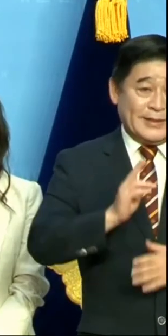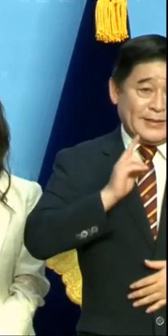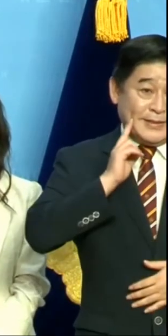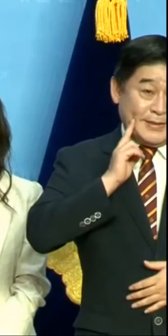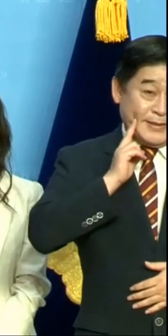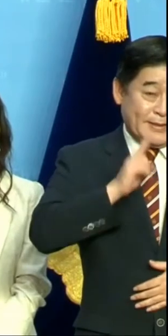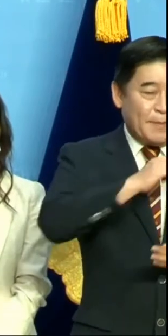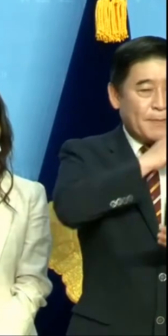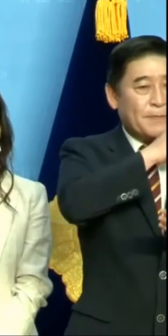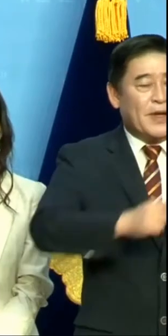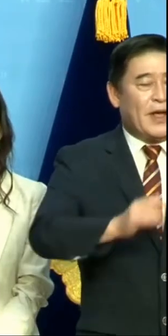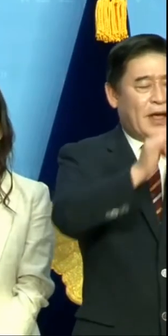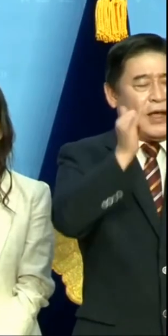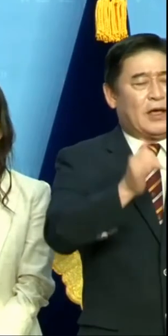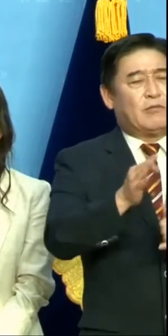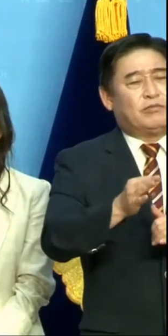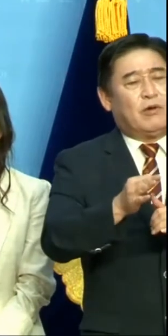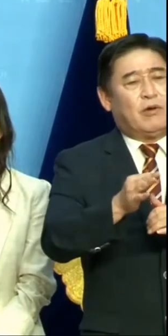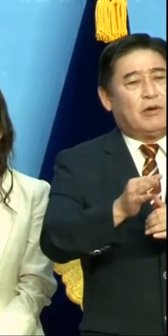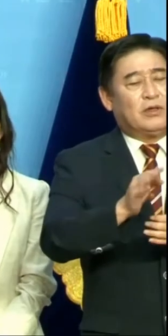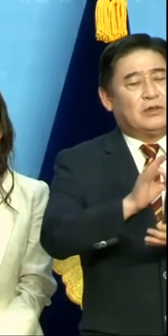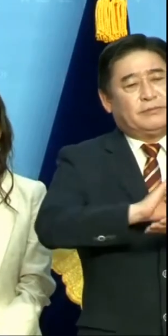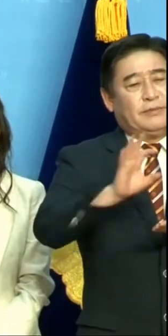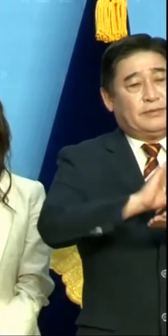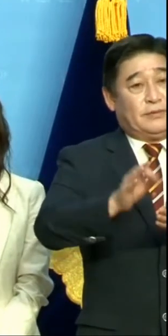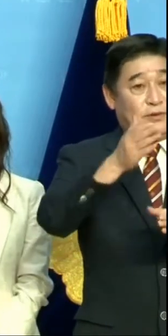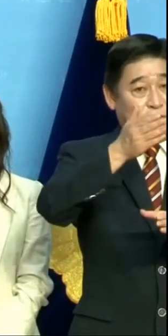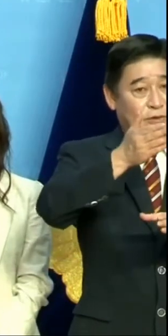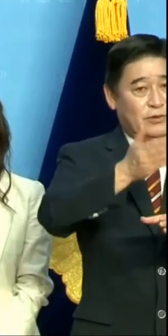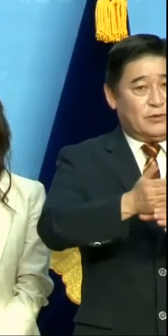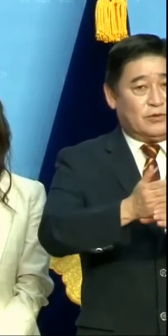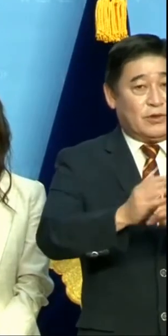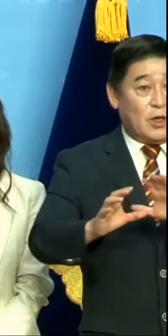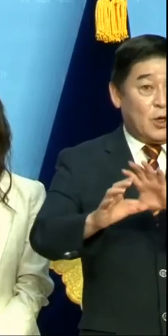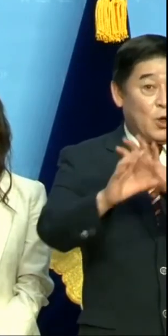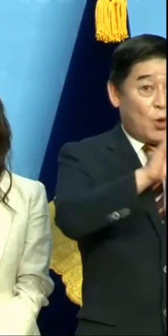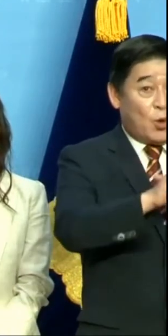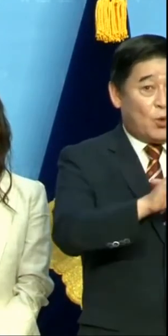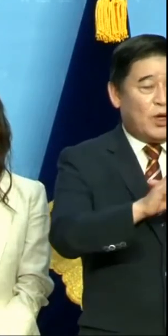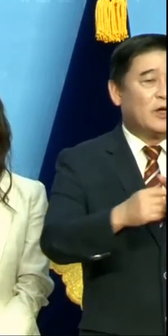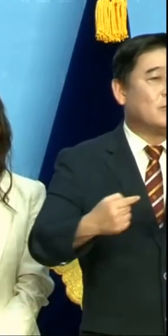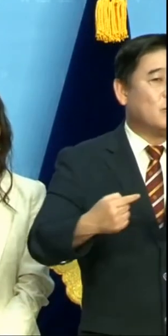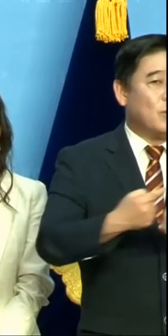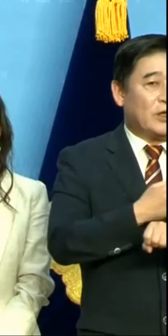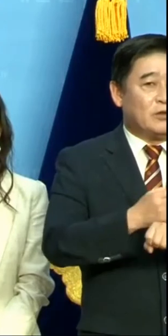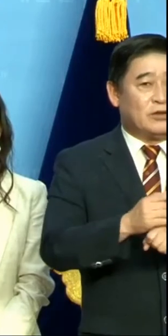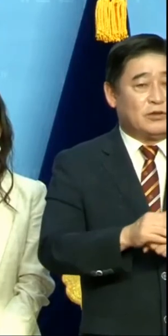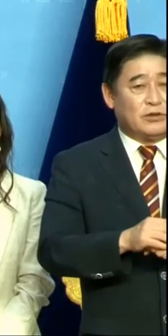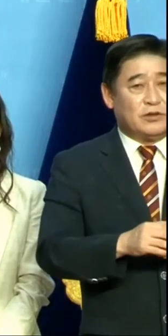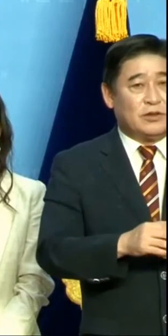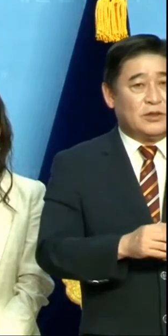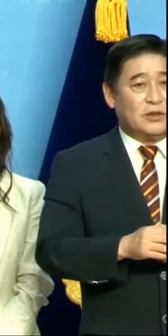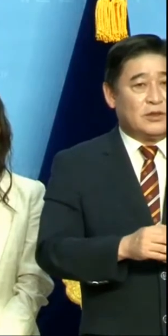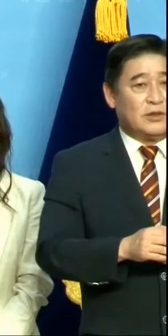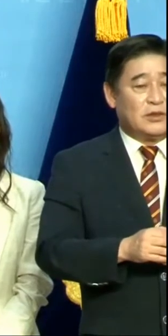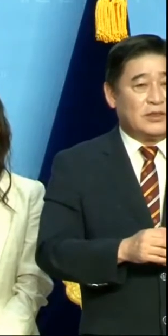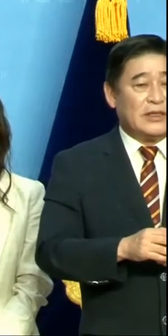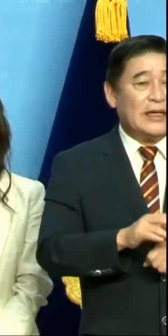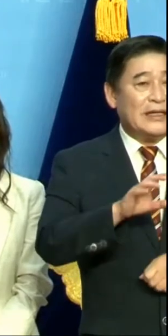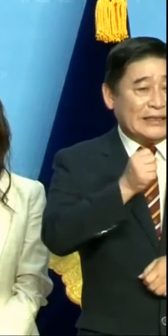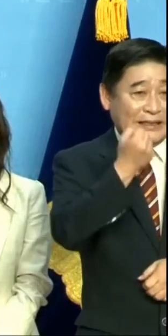피해와 사회적 비용을 지불하고 있다 코로나 19 에도 중성 극적 급성 호흡기